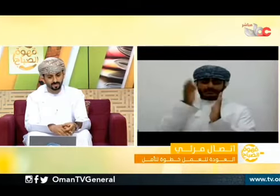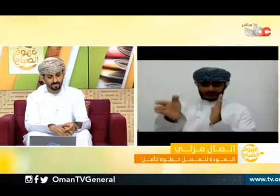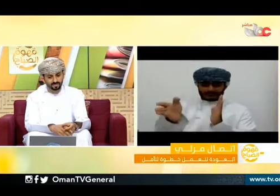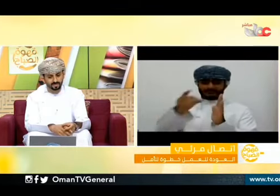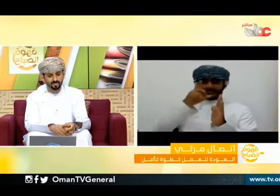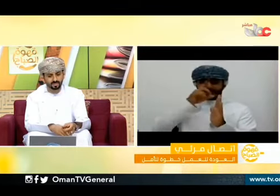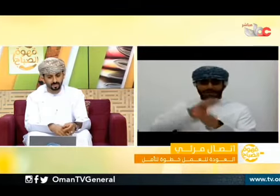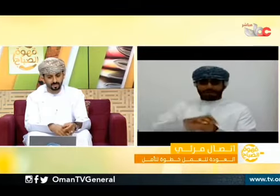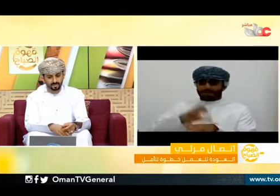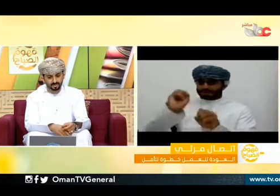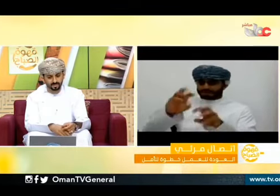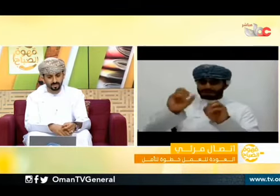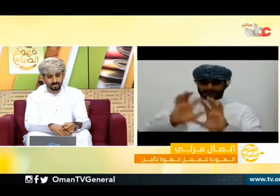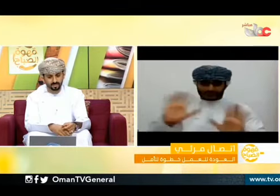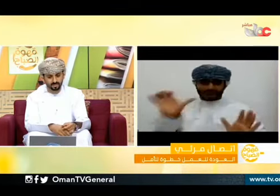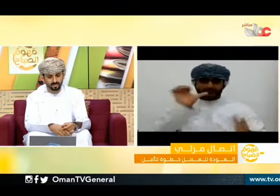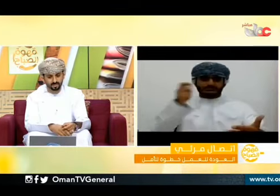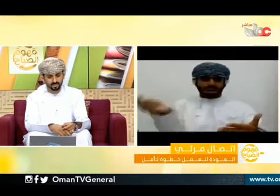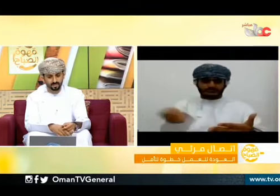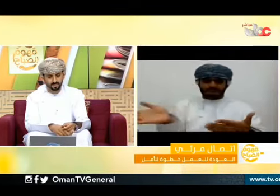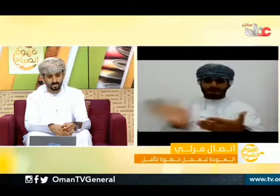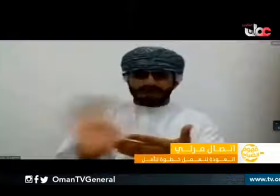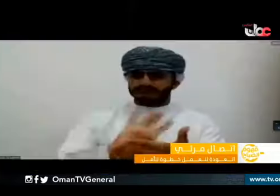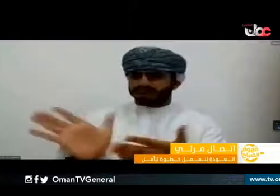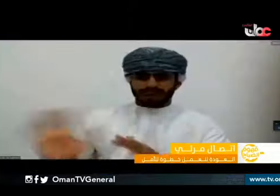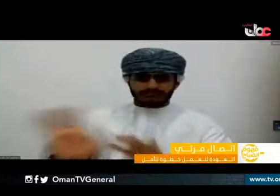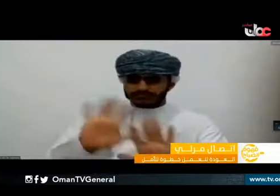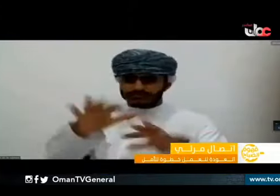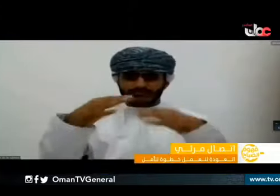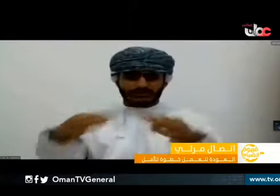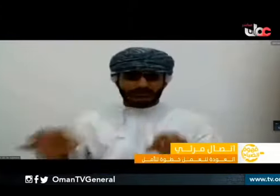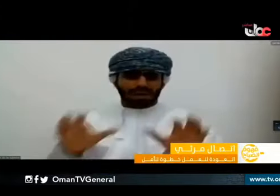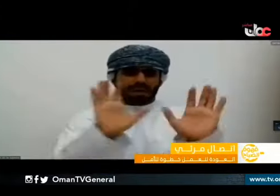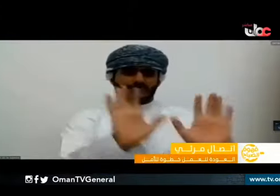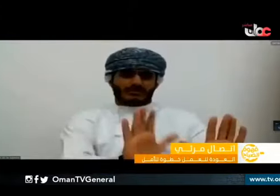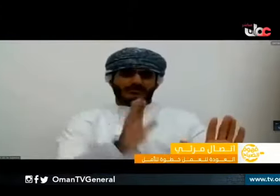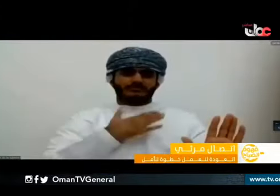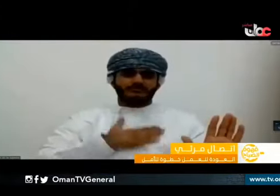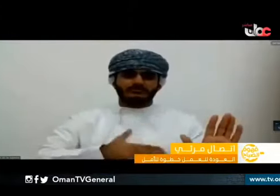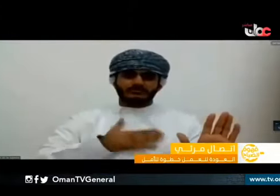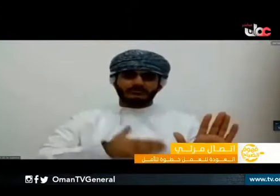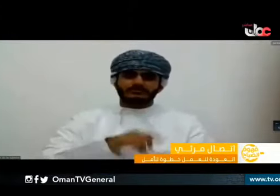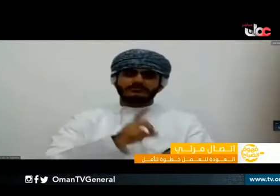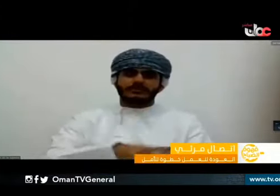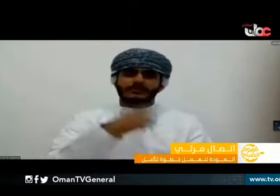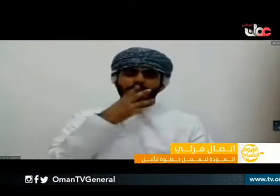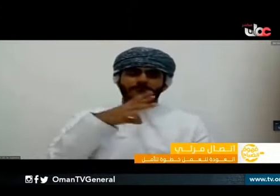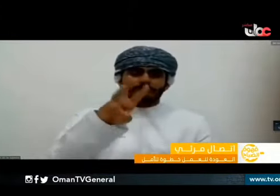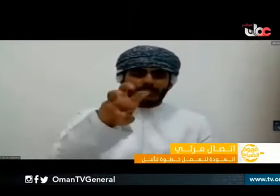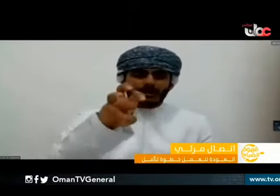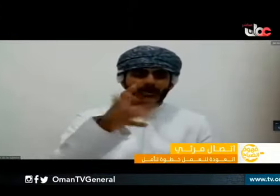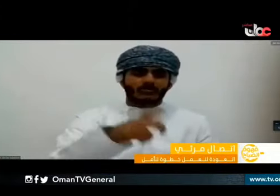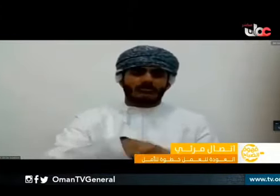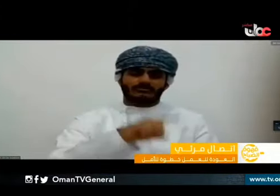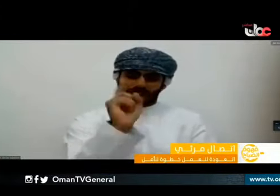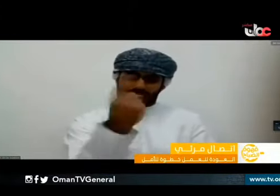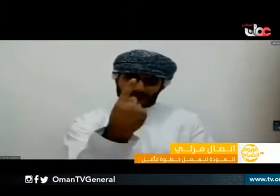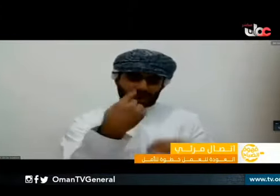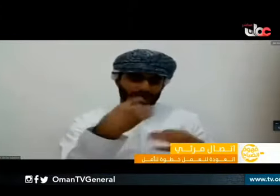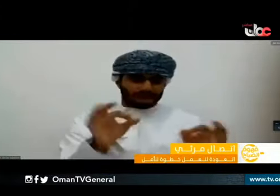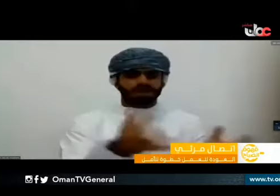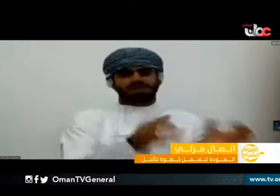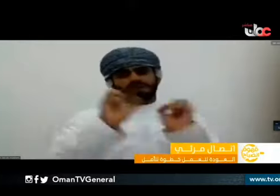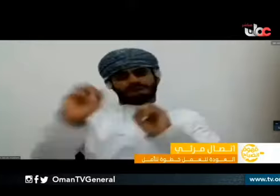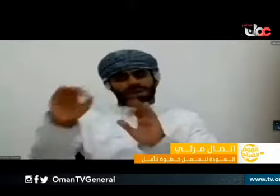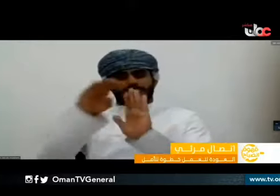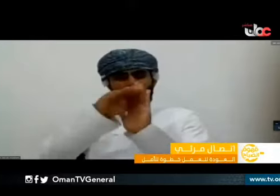أوصلها للمنزل إن أنا بنفسي أن أنزلها وأعقمها وأنظفها، وبعد ذلك تقريبا فترة